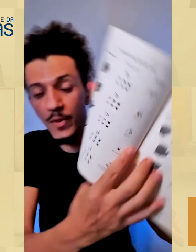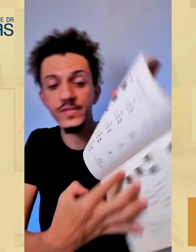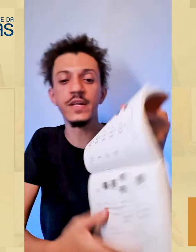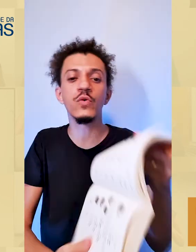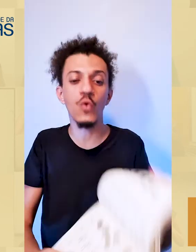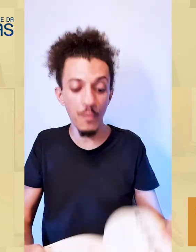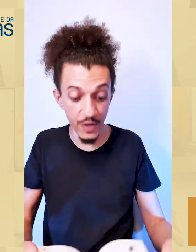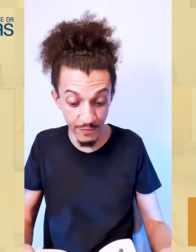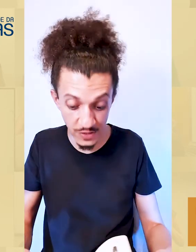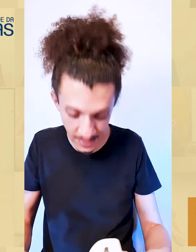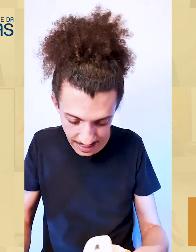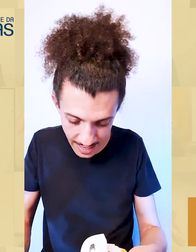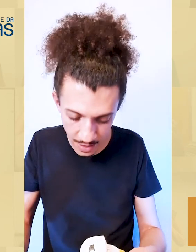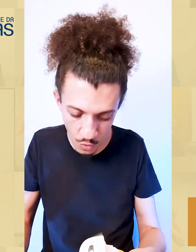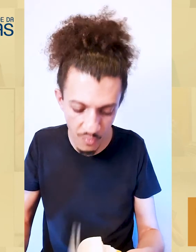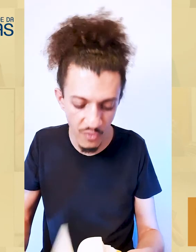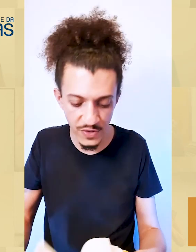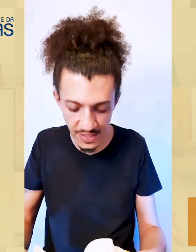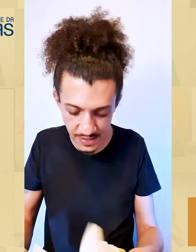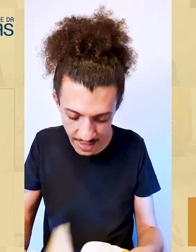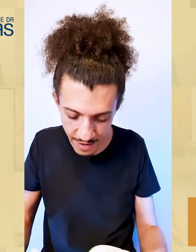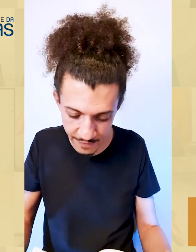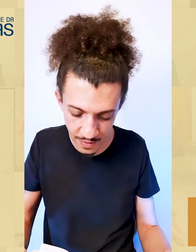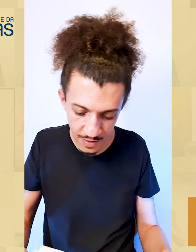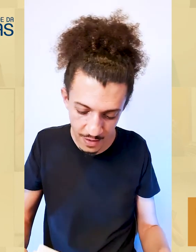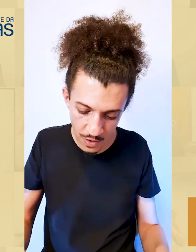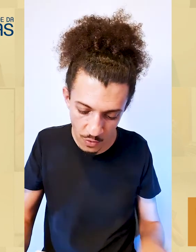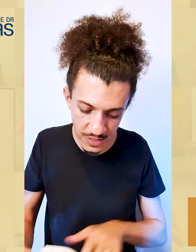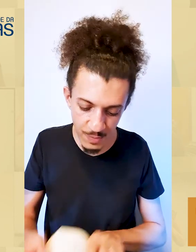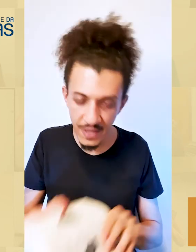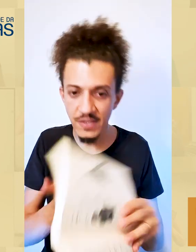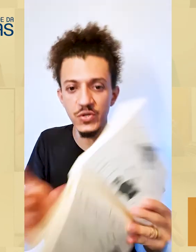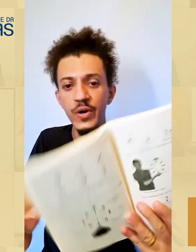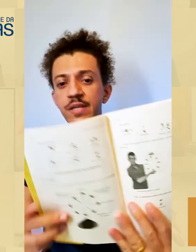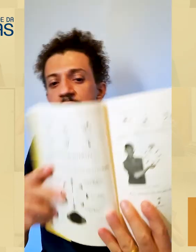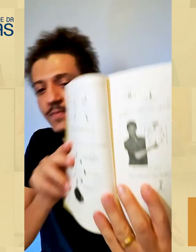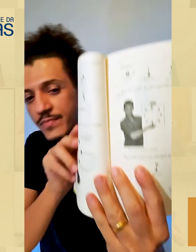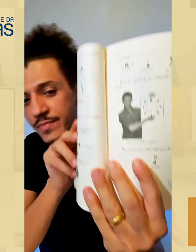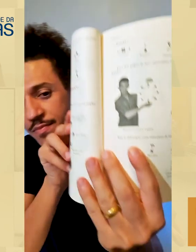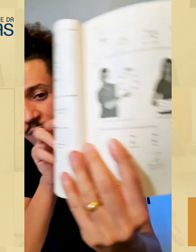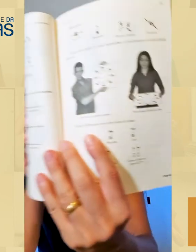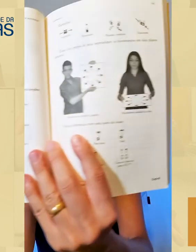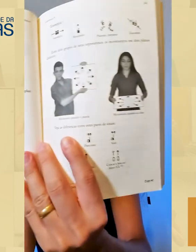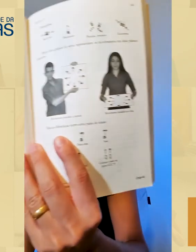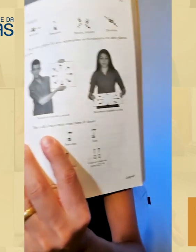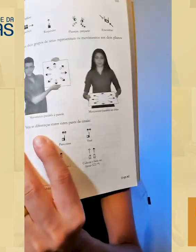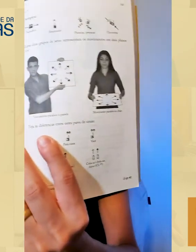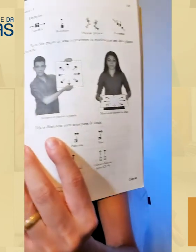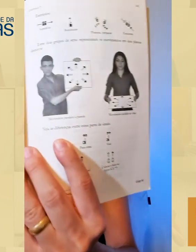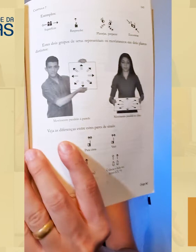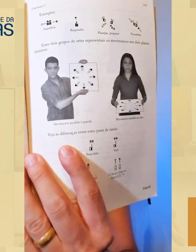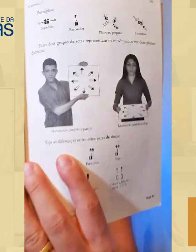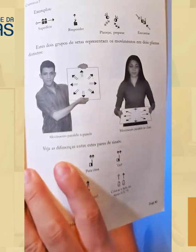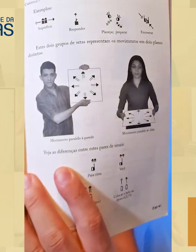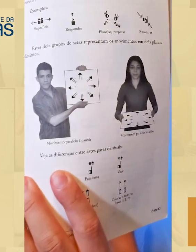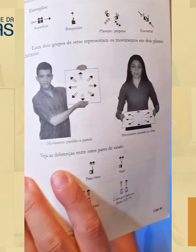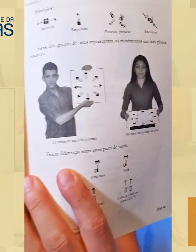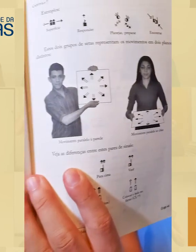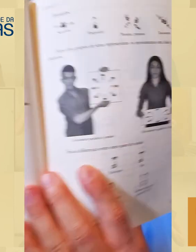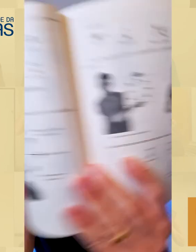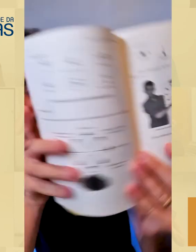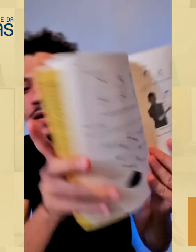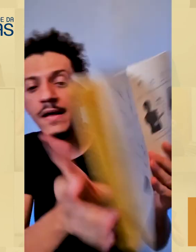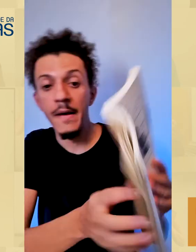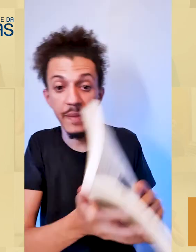mão, mostrando como que você lê, como você escreve, com as explicações, percebe? As fotos, com